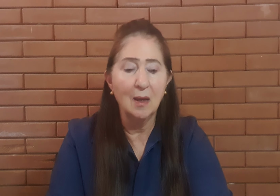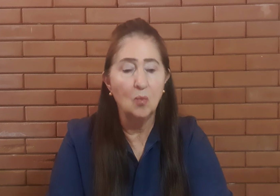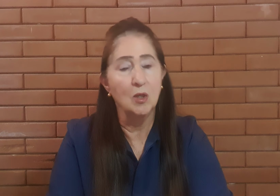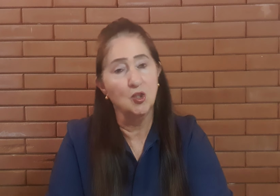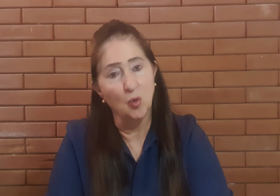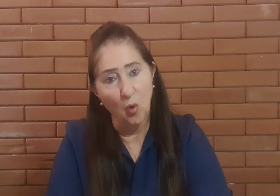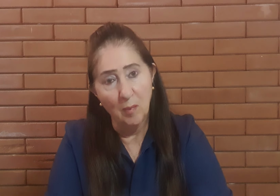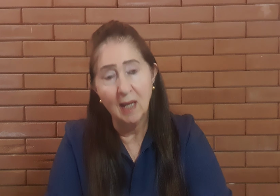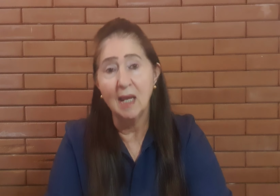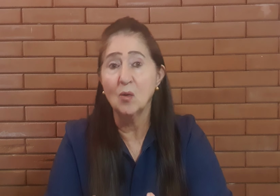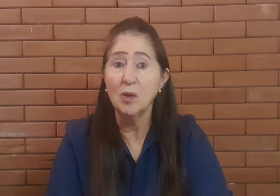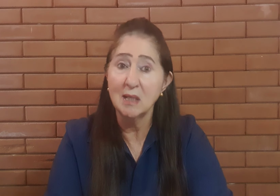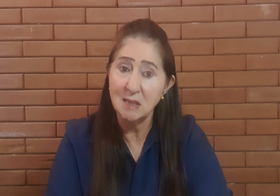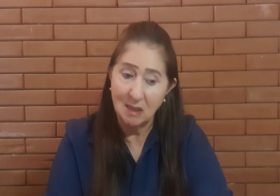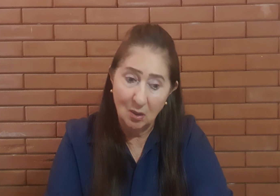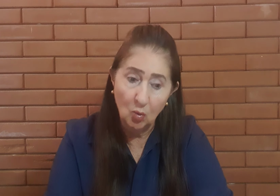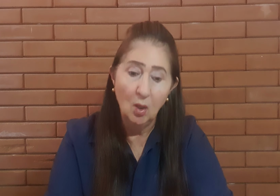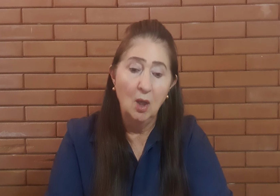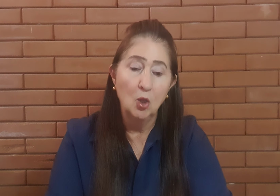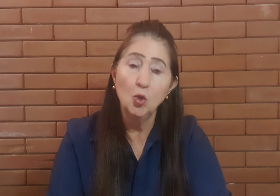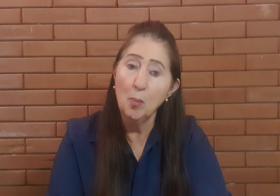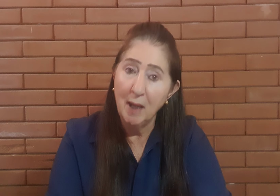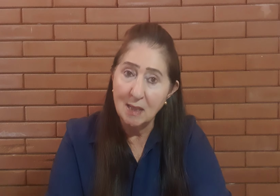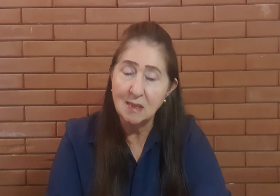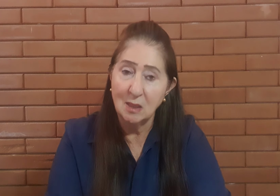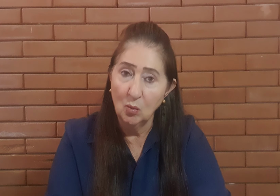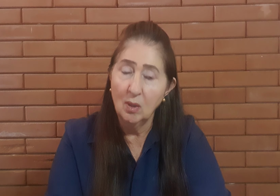um idioma reconhecida no